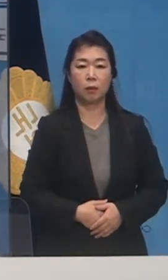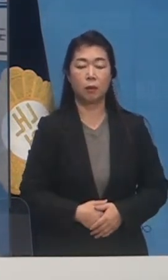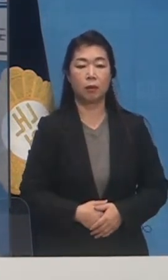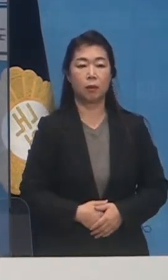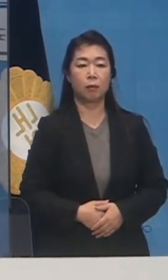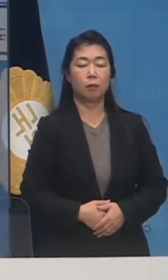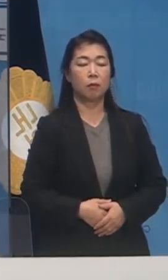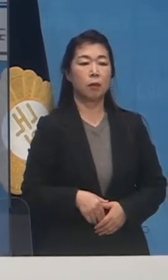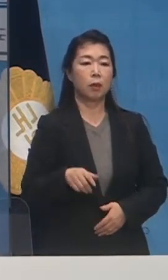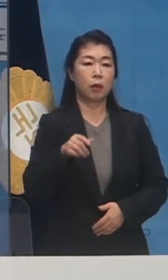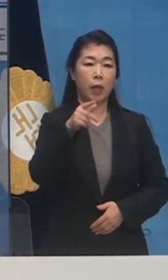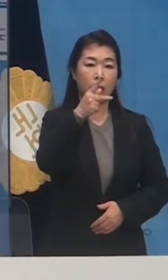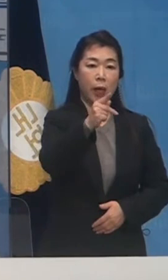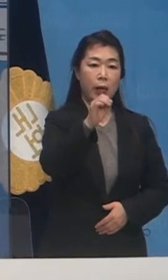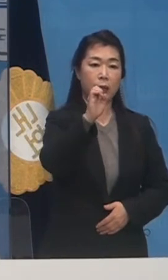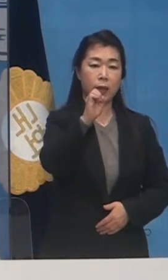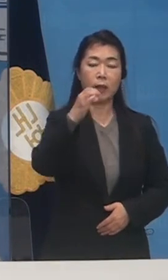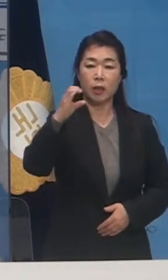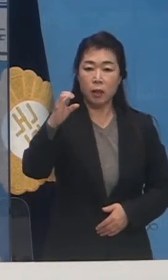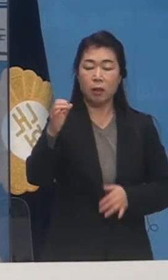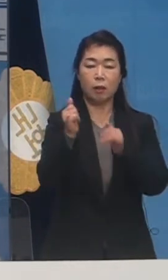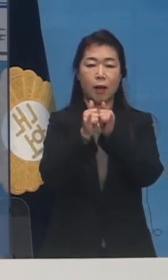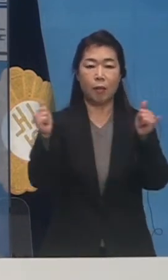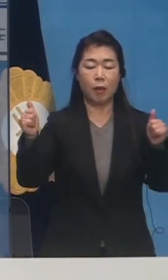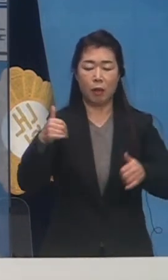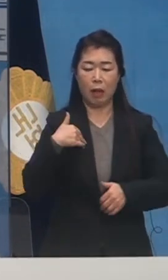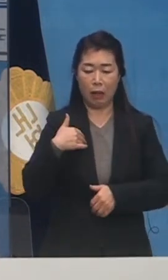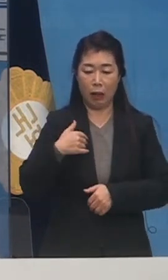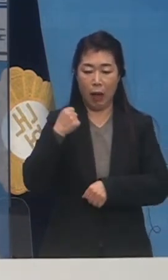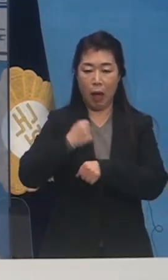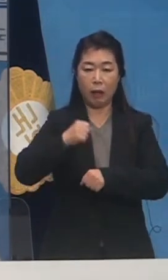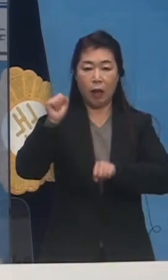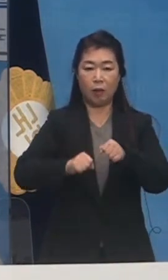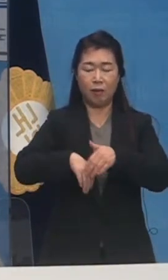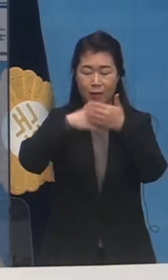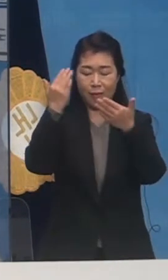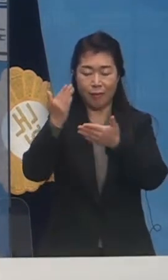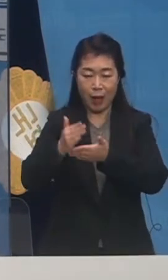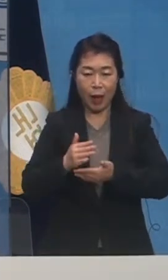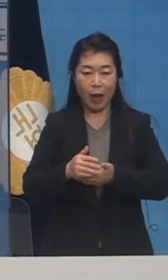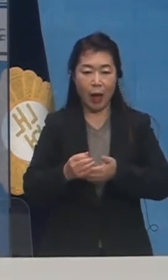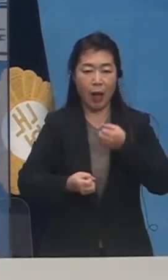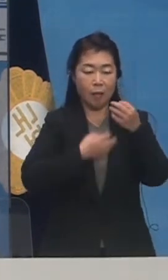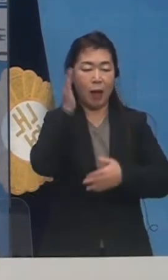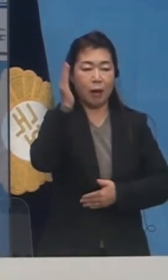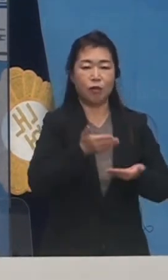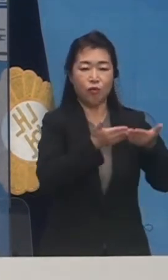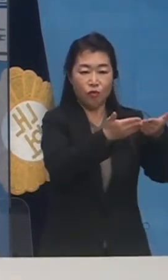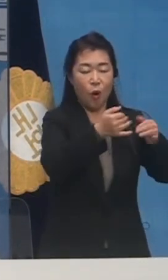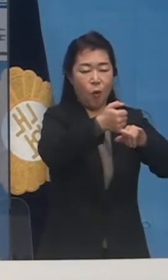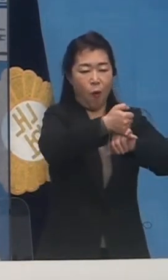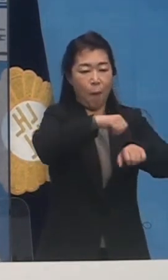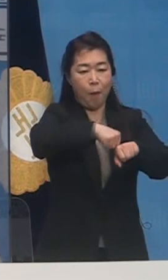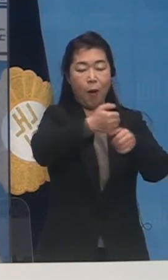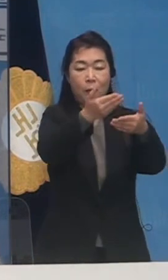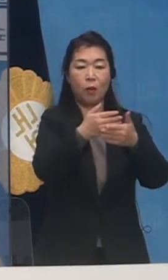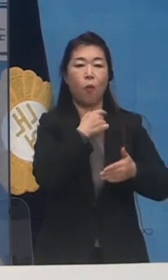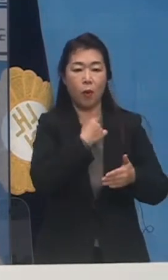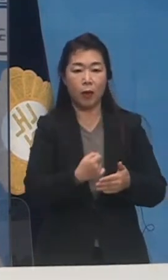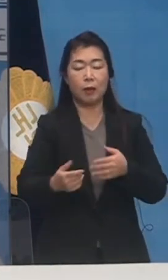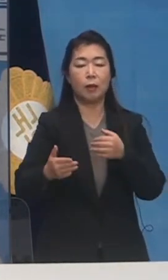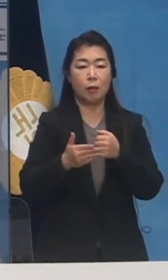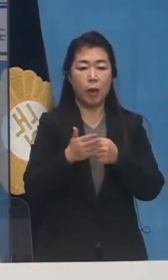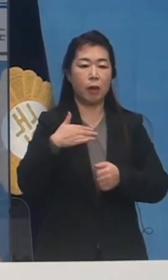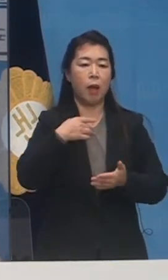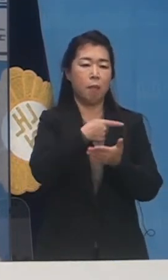그 사람들이 제게 무슨 짓을 했는지 알려서 반드시 처벌받기를 바라는 마음으로 제 피해